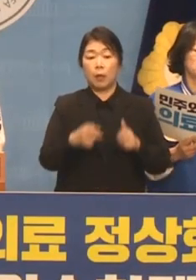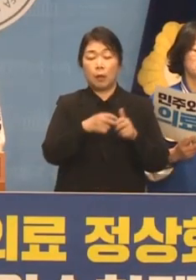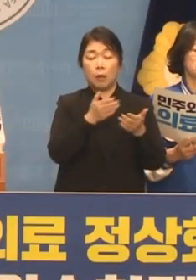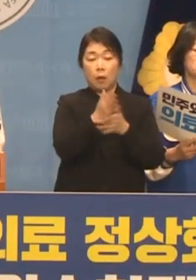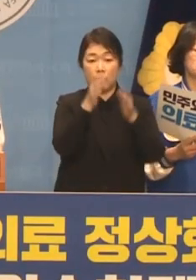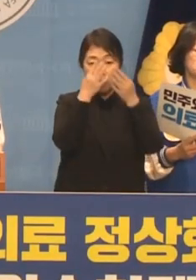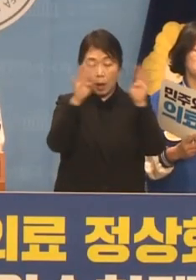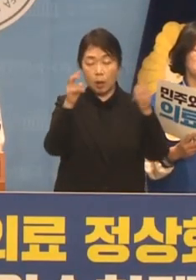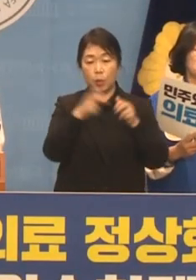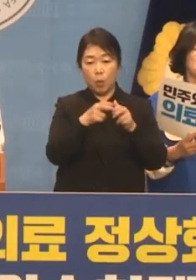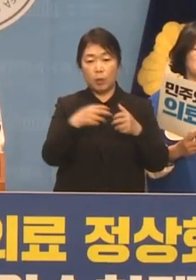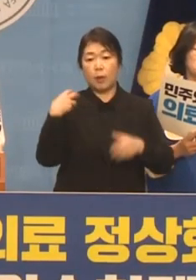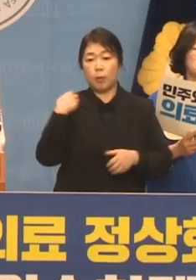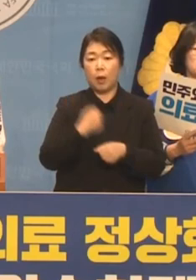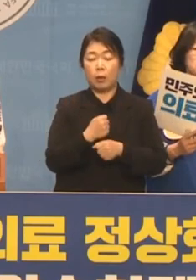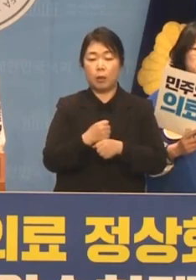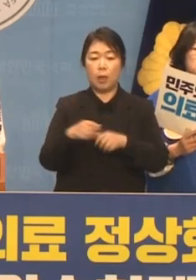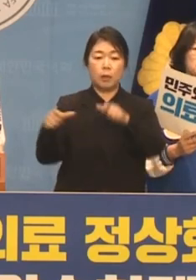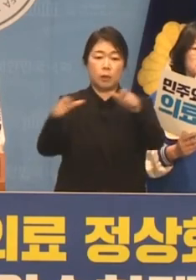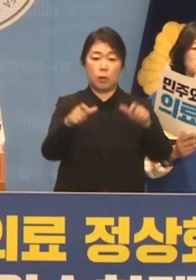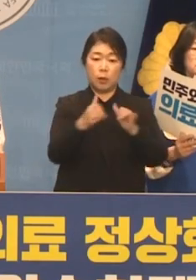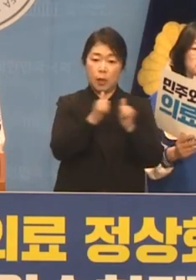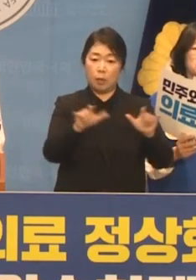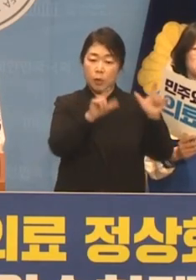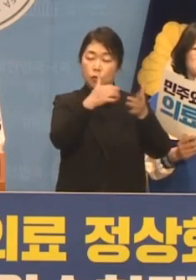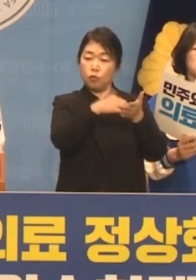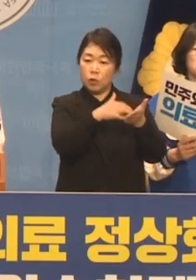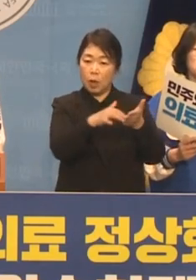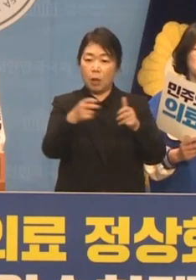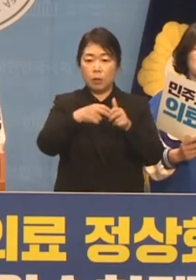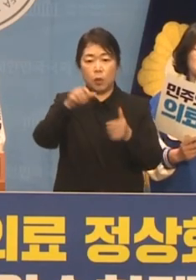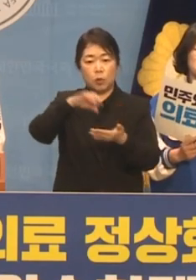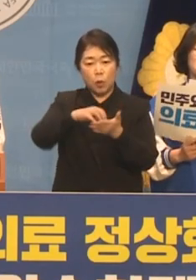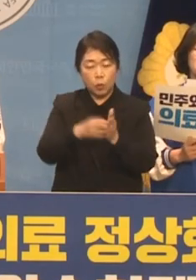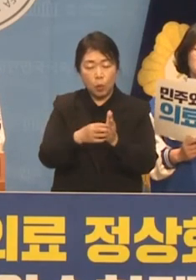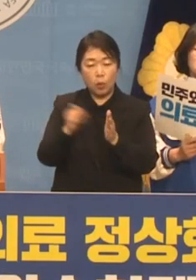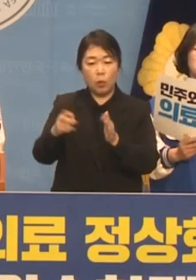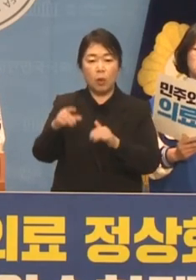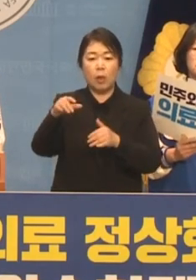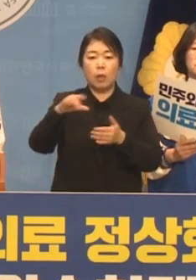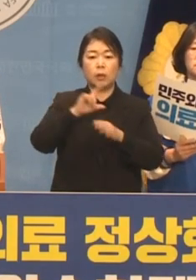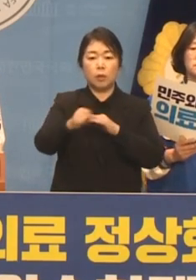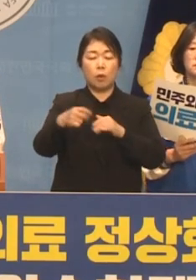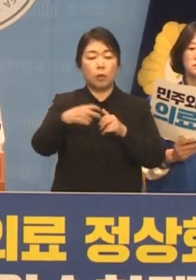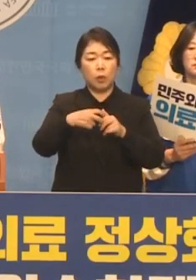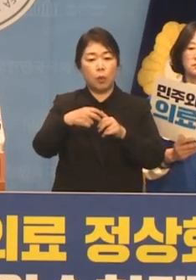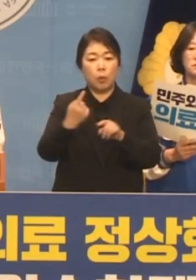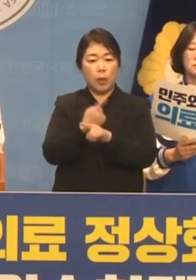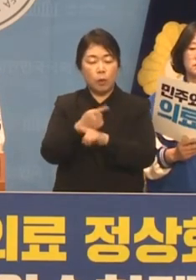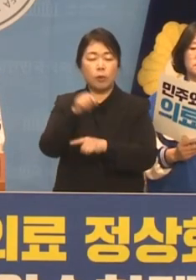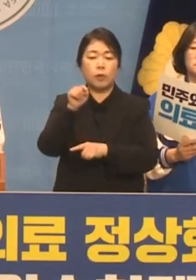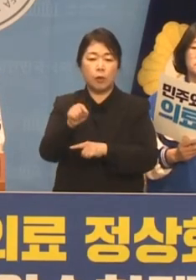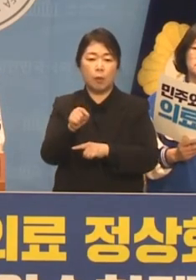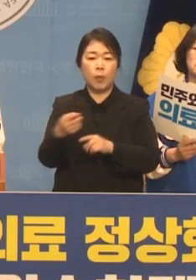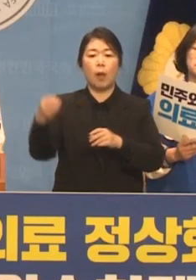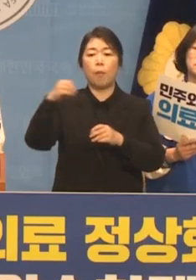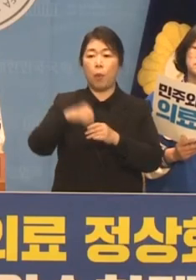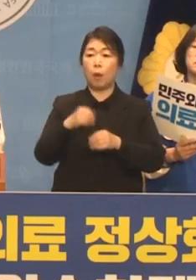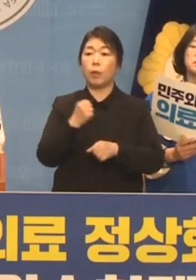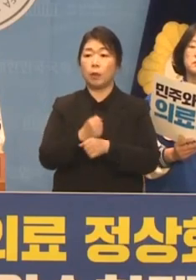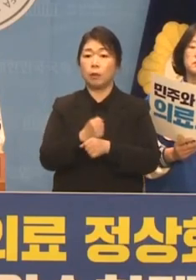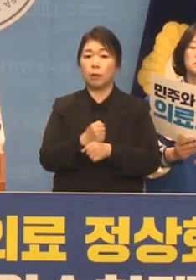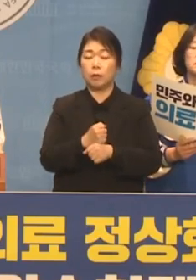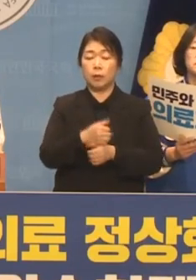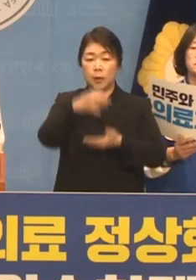대학병원이 담당하는 지역의 인구수 의료 격차 지역 의료 이용의 개선 정도을 반영하여